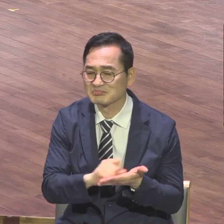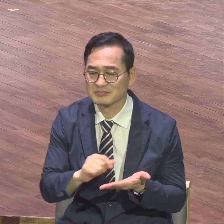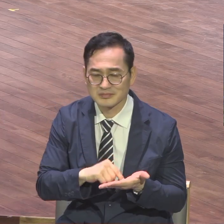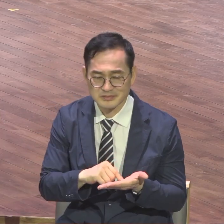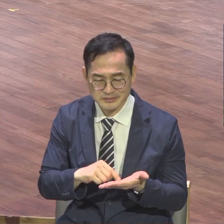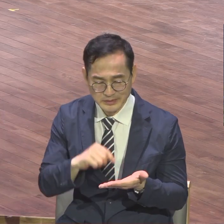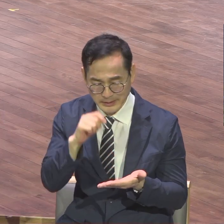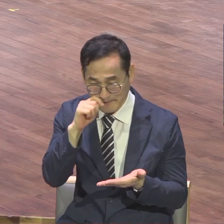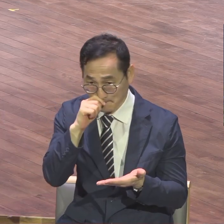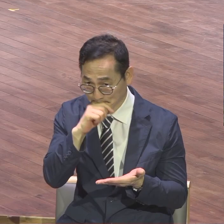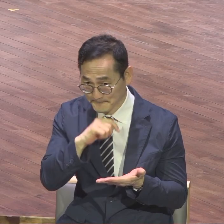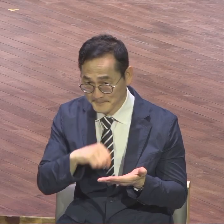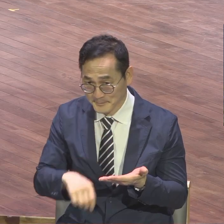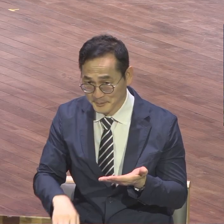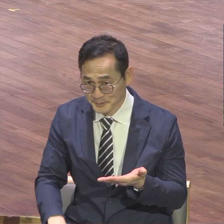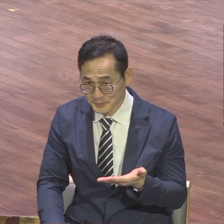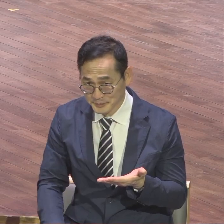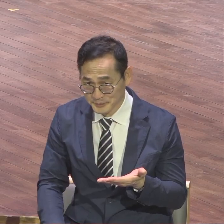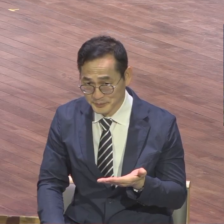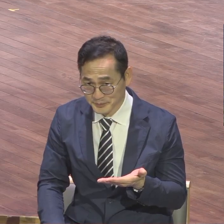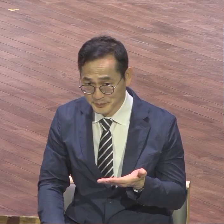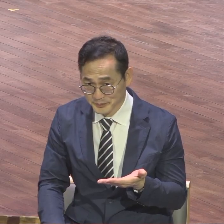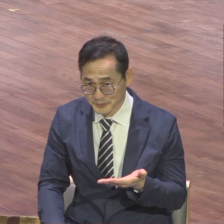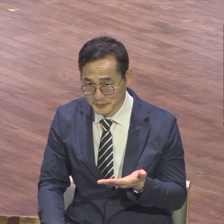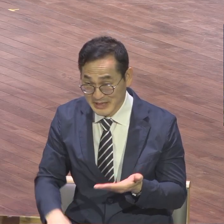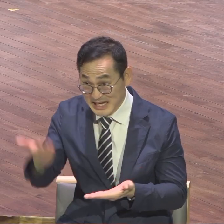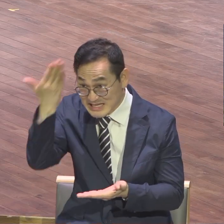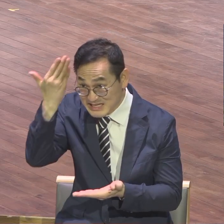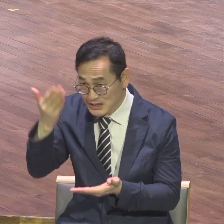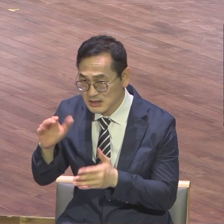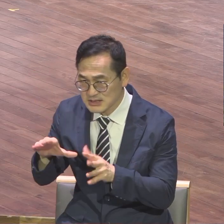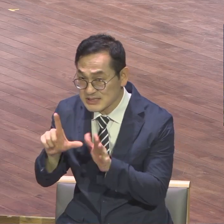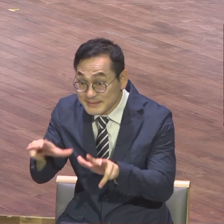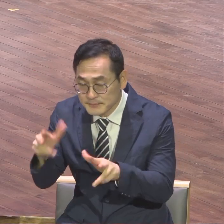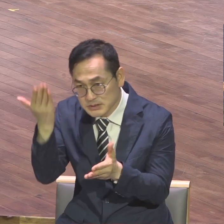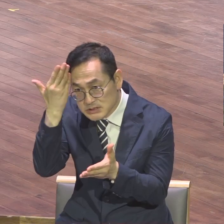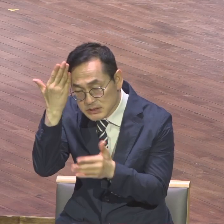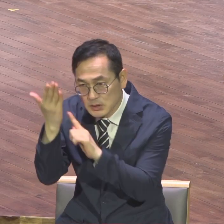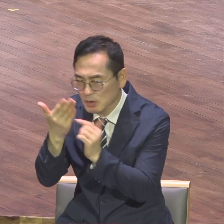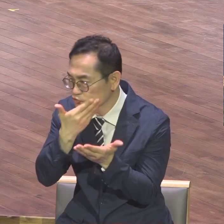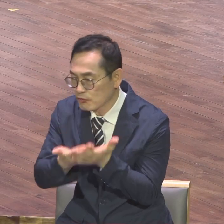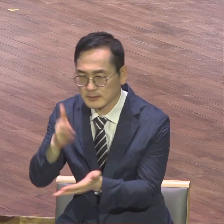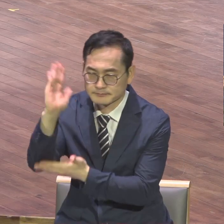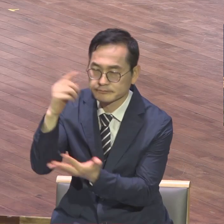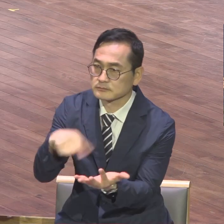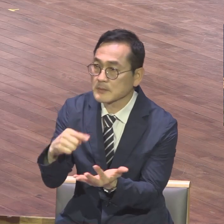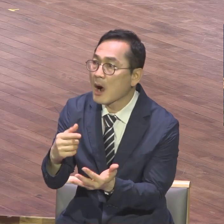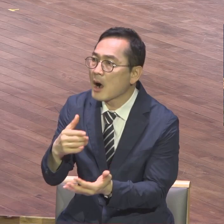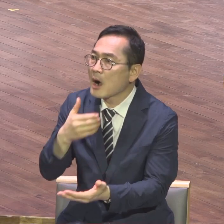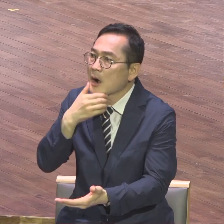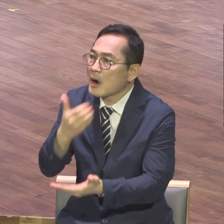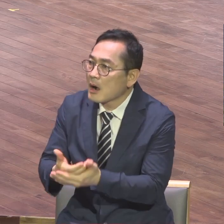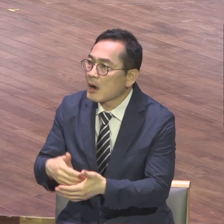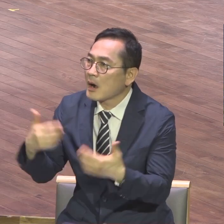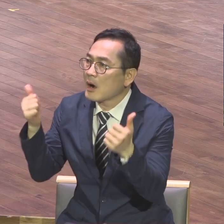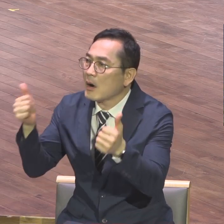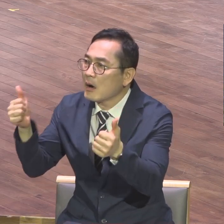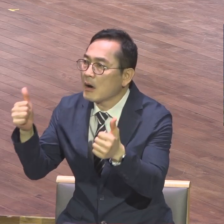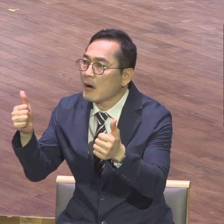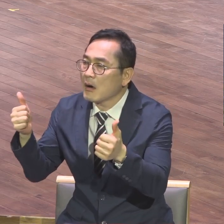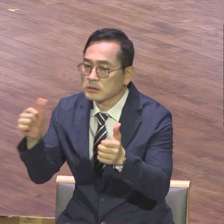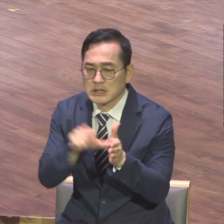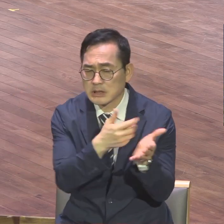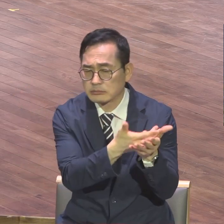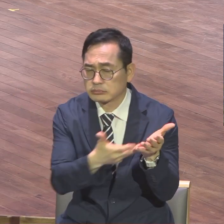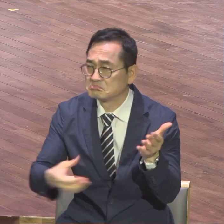지금은 굉장히 중요한 말인데 굉장히 중요한 지식인데 시간이 지나면 그건 쓸데없는 지식이 된다.